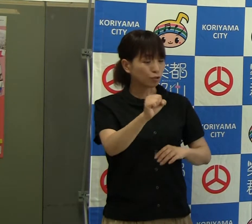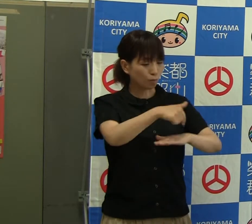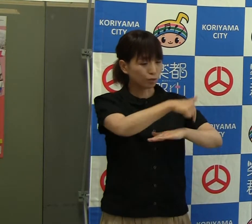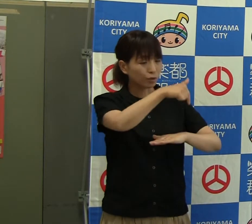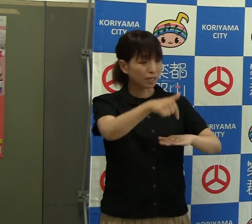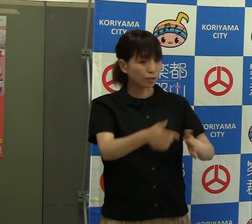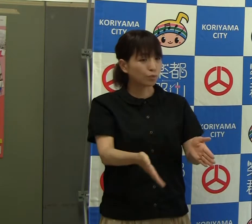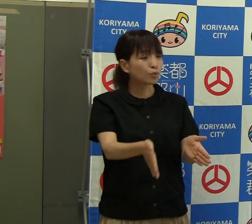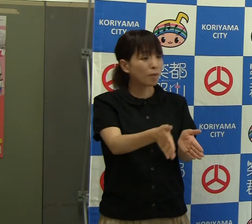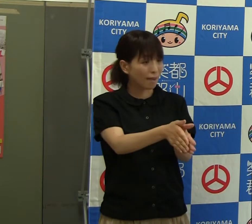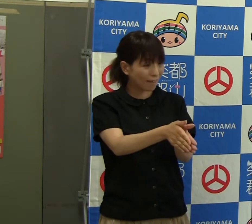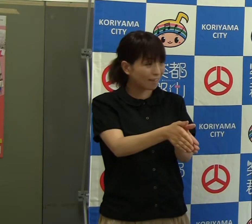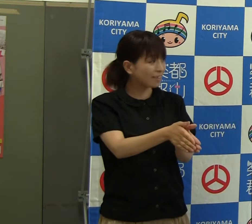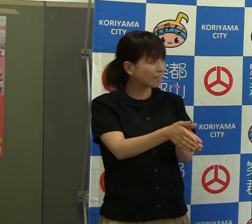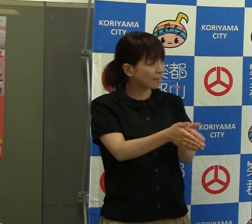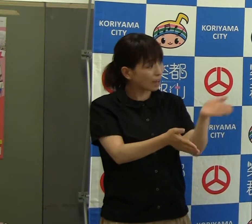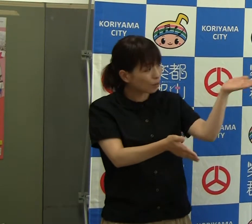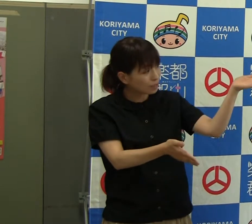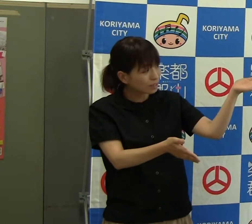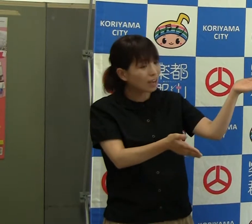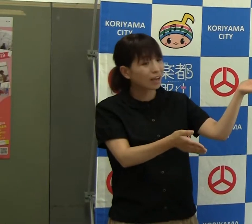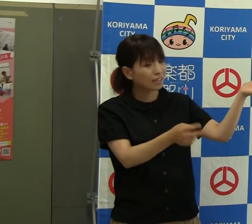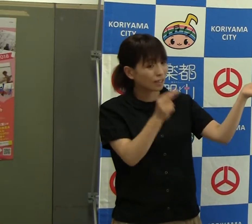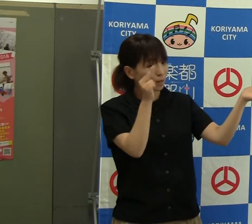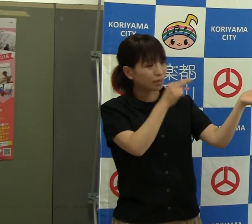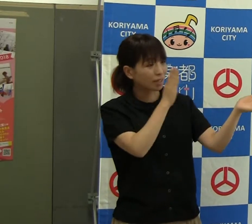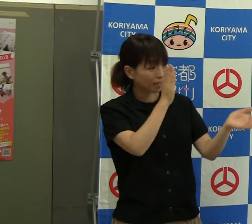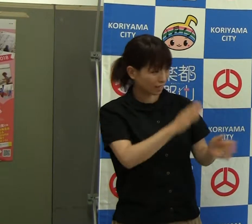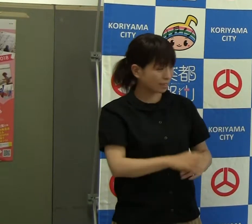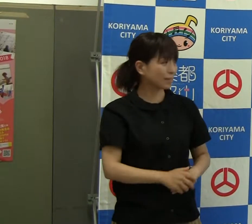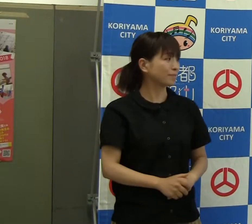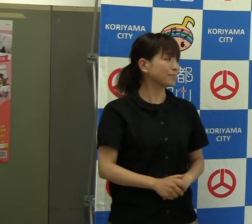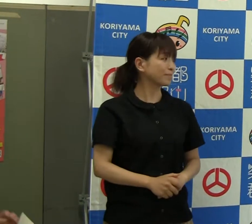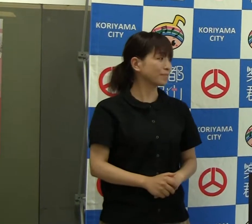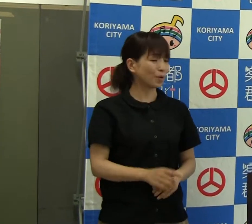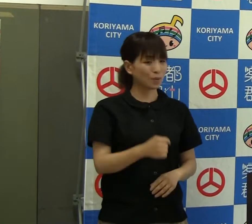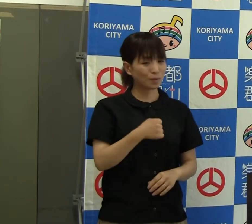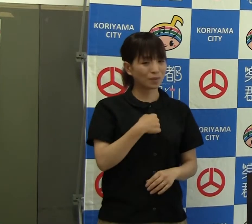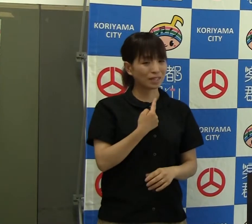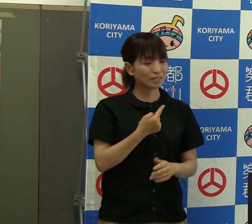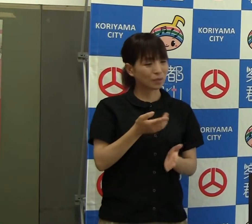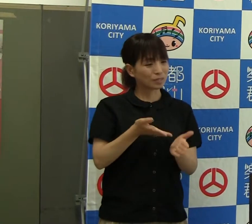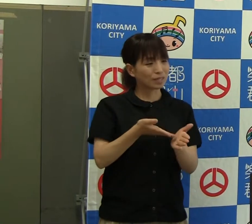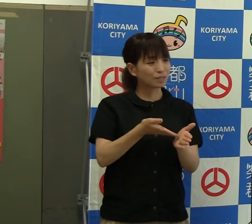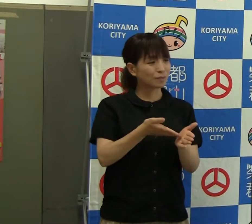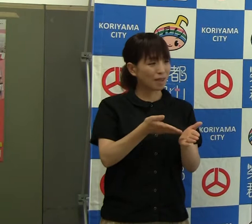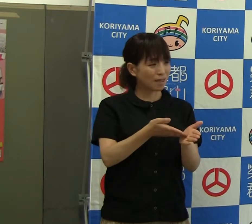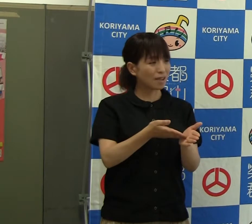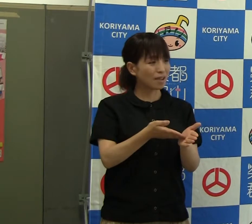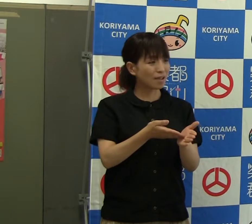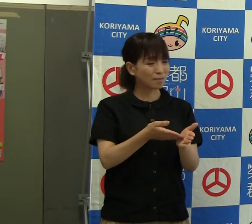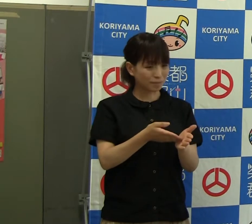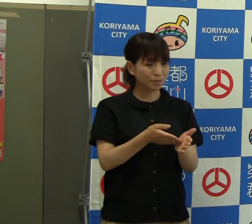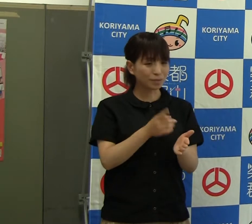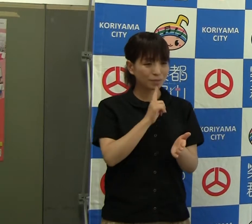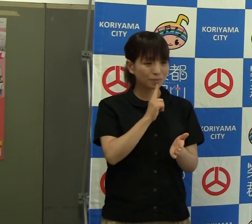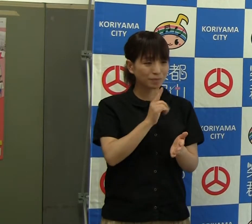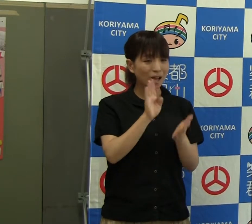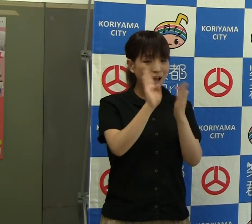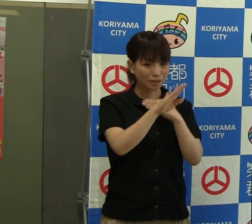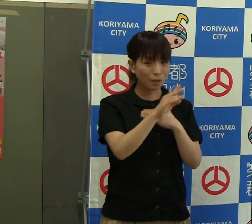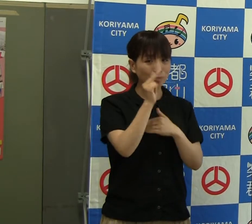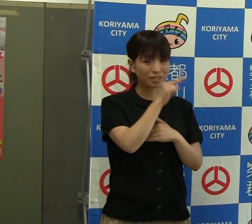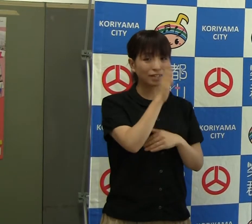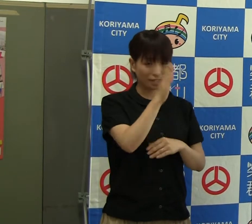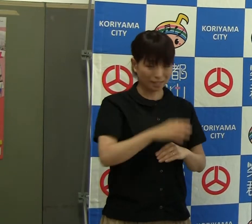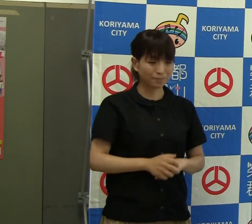このパネルで見ていただくようにしたいと思います。私の口頭の説明、次も引き続きさせていただきます。